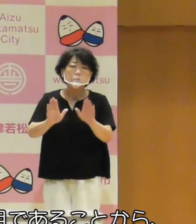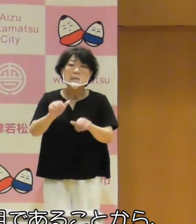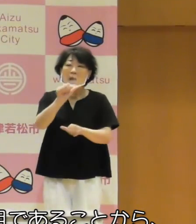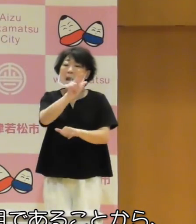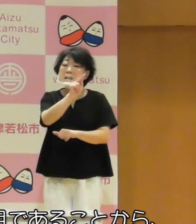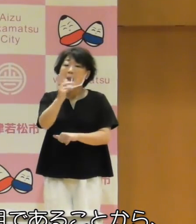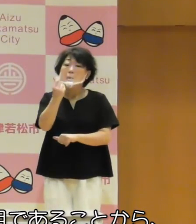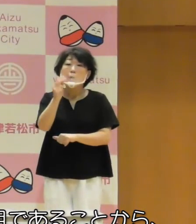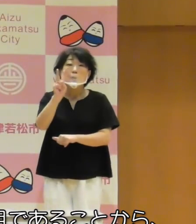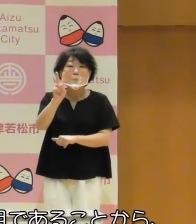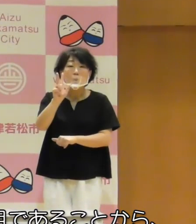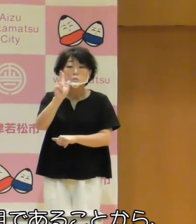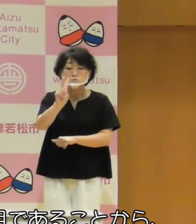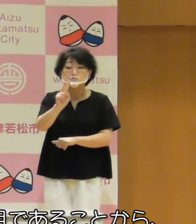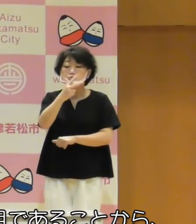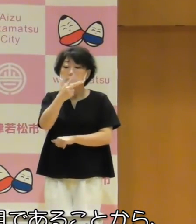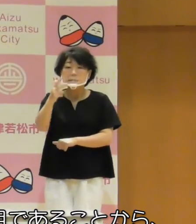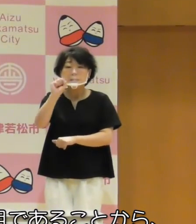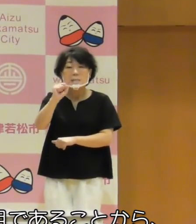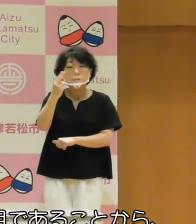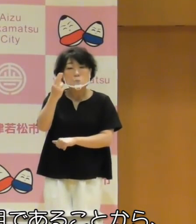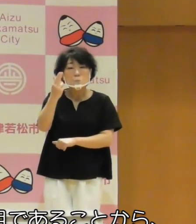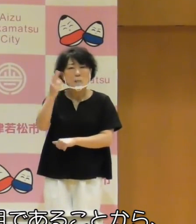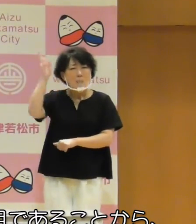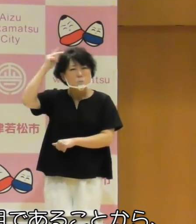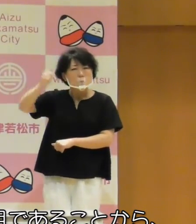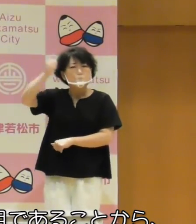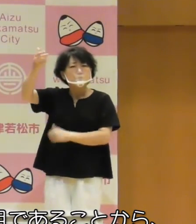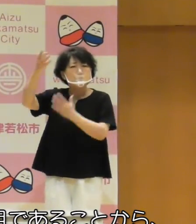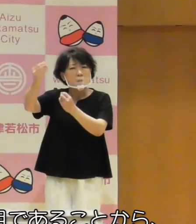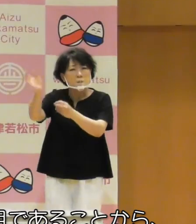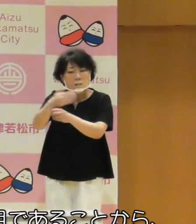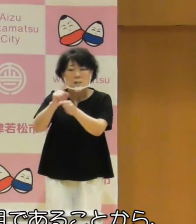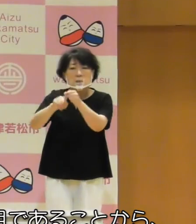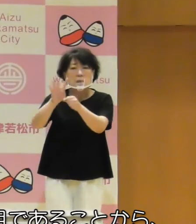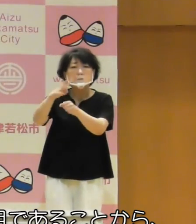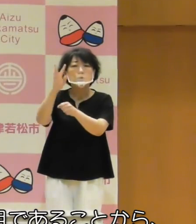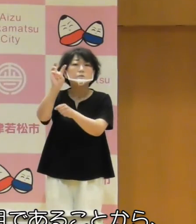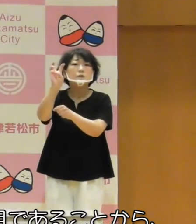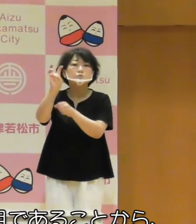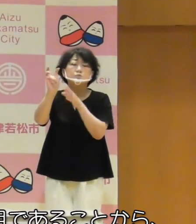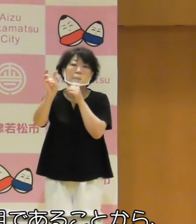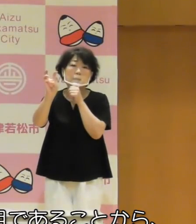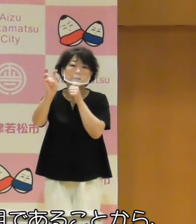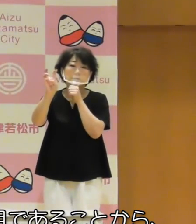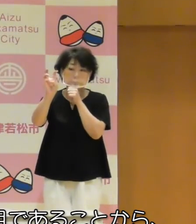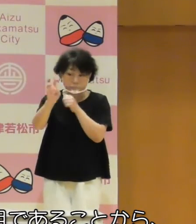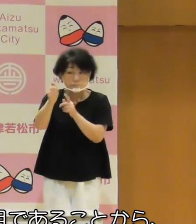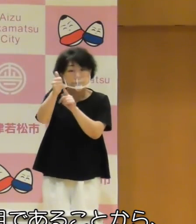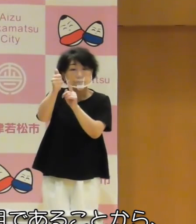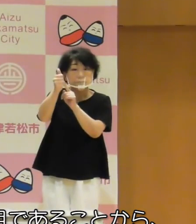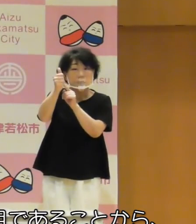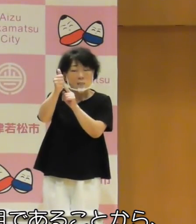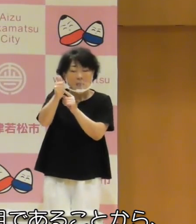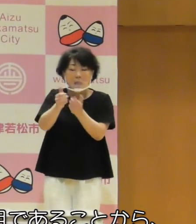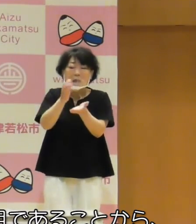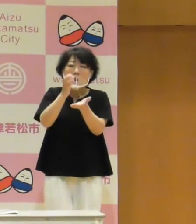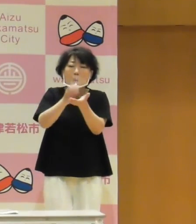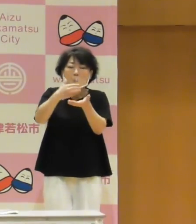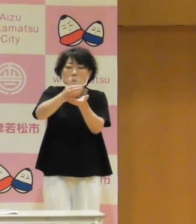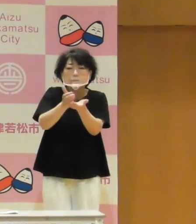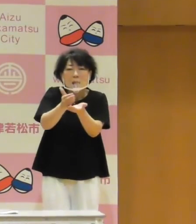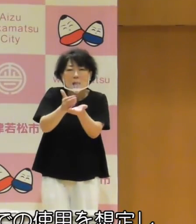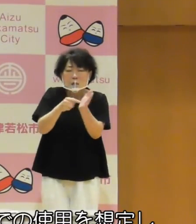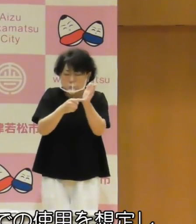里入部430年の節目であることから、茶人であり、キリシタン大名という一面に注目